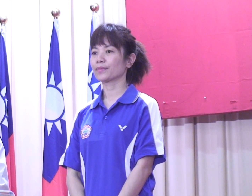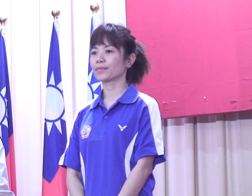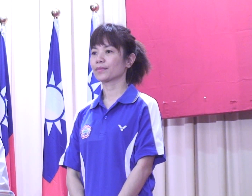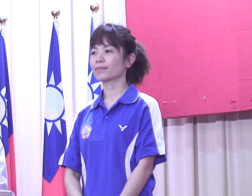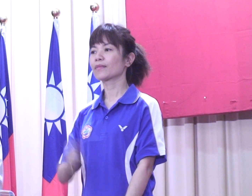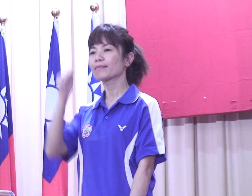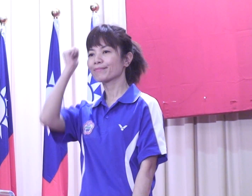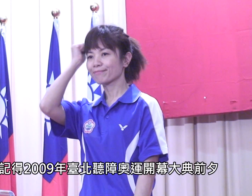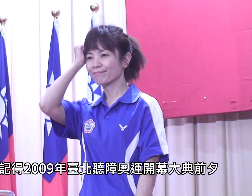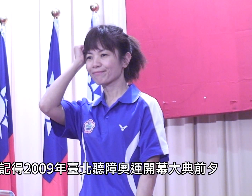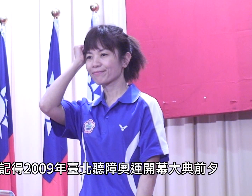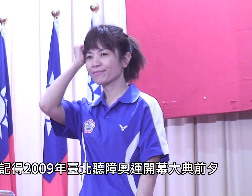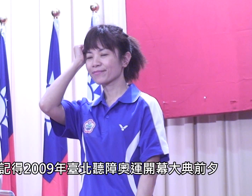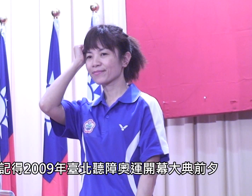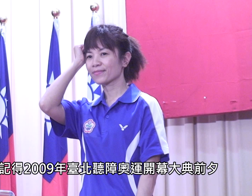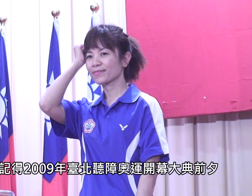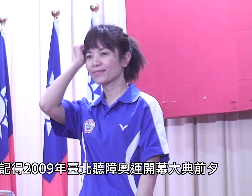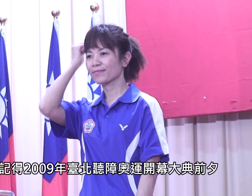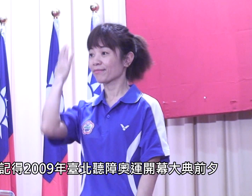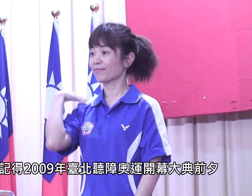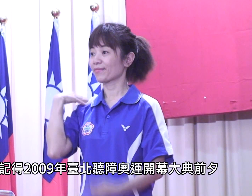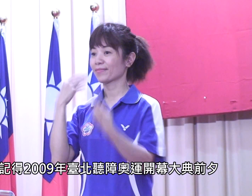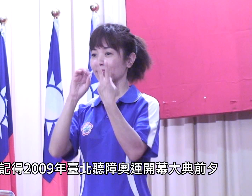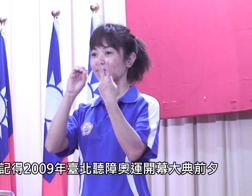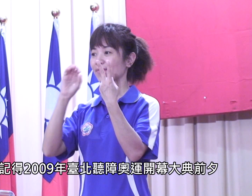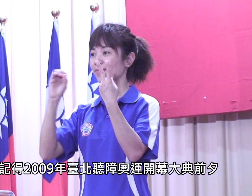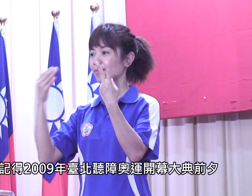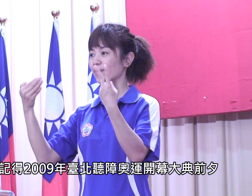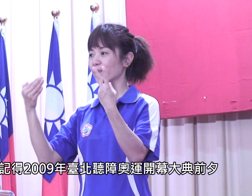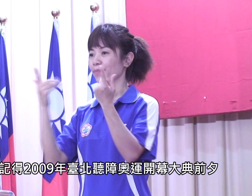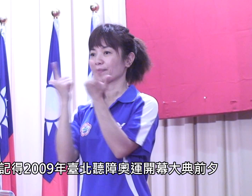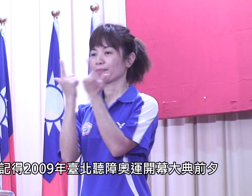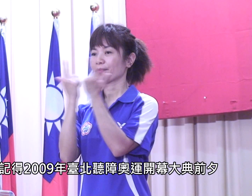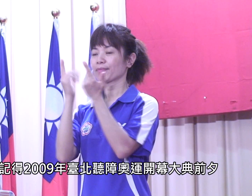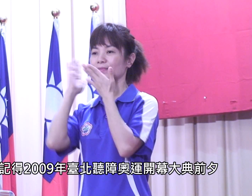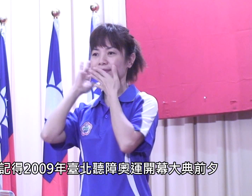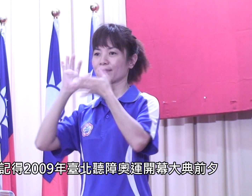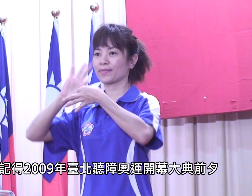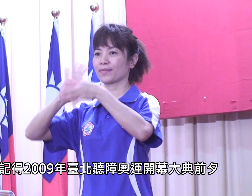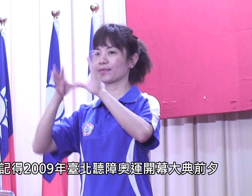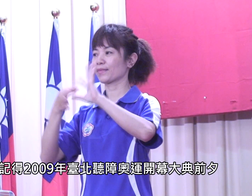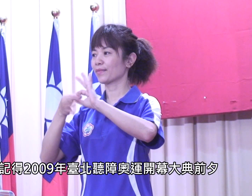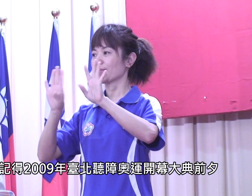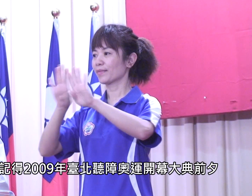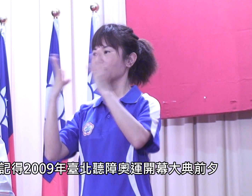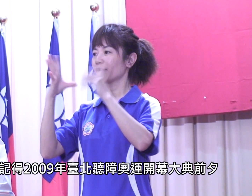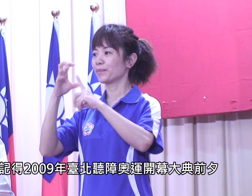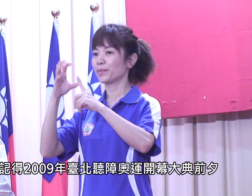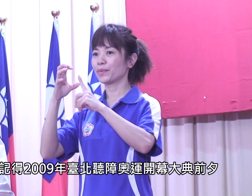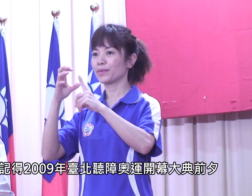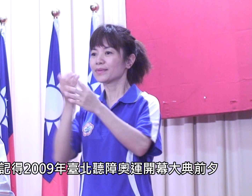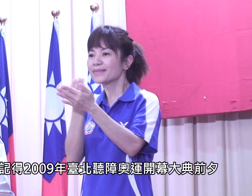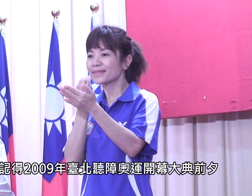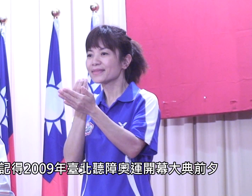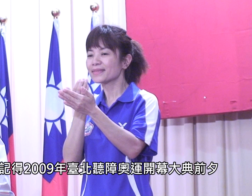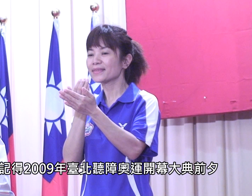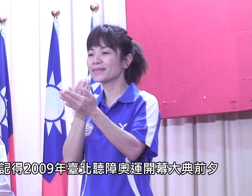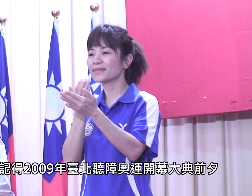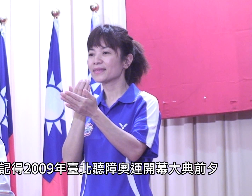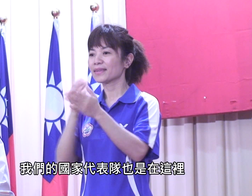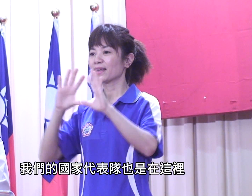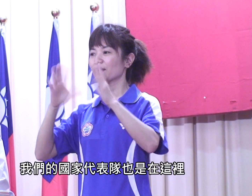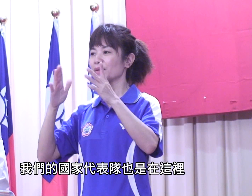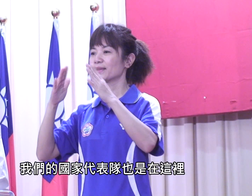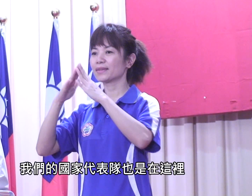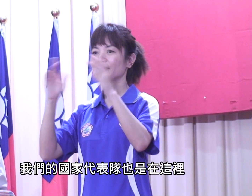还记得我们在2009年台北听障奥运开幕的大典前夕，我们的国